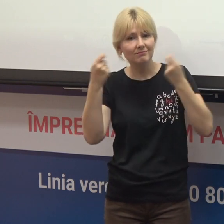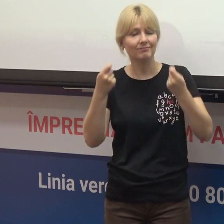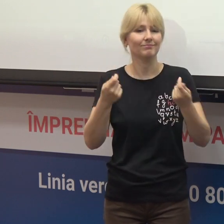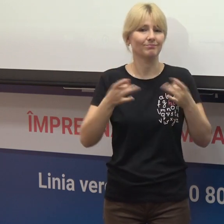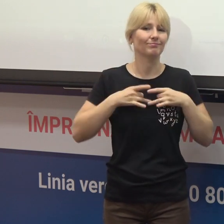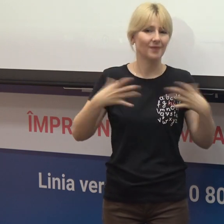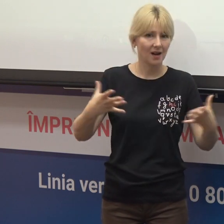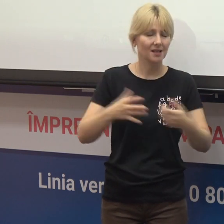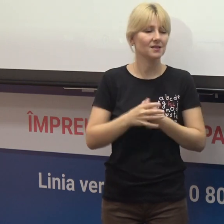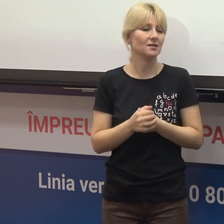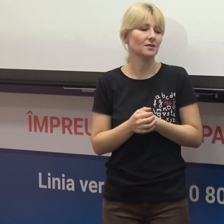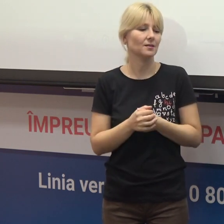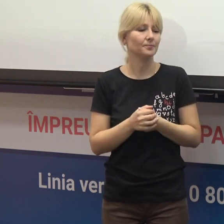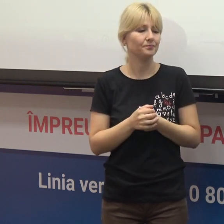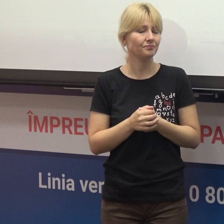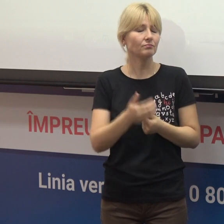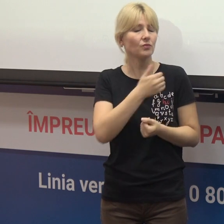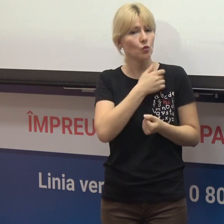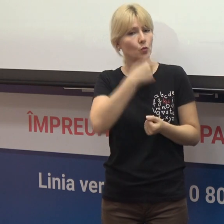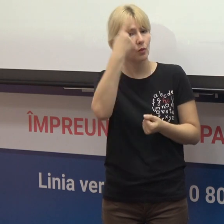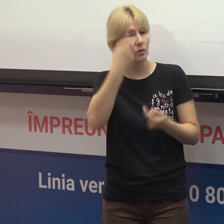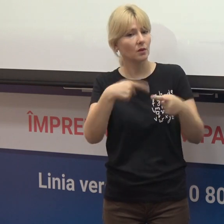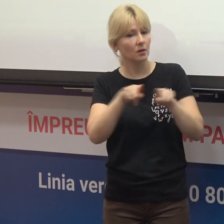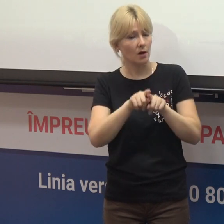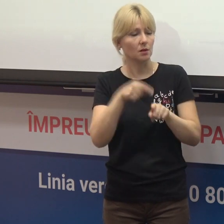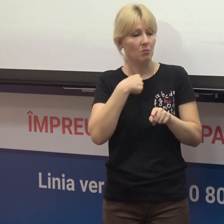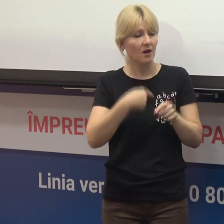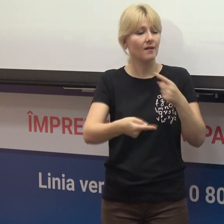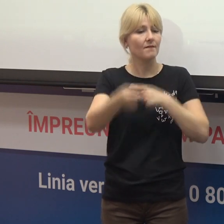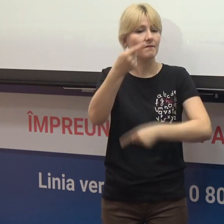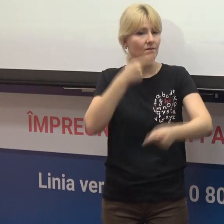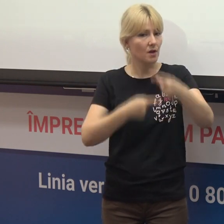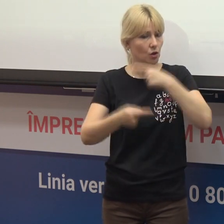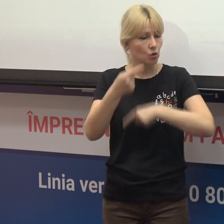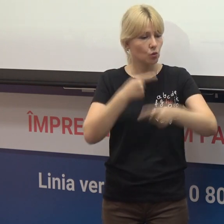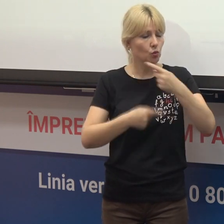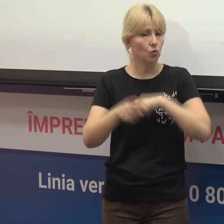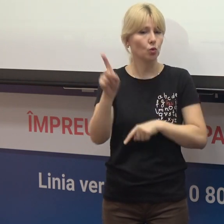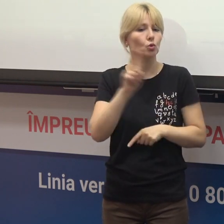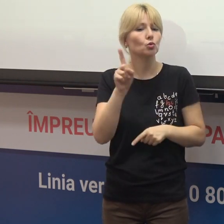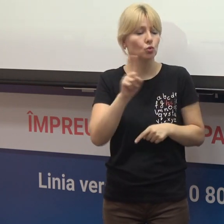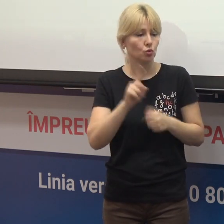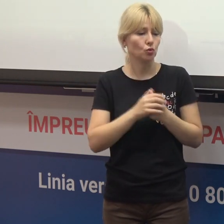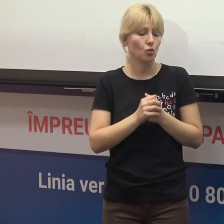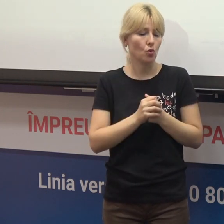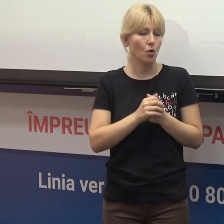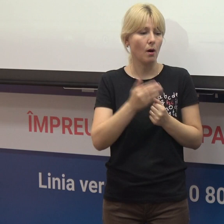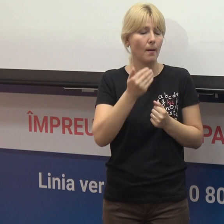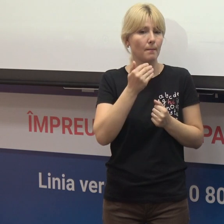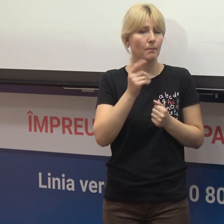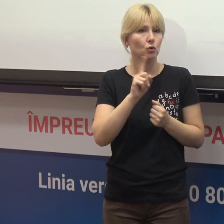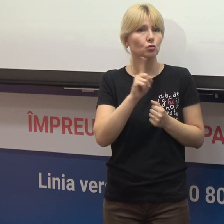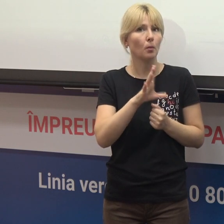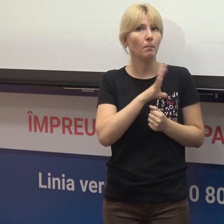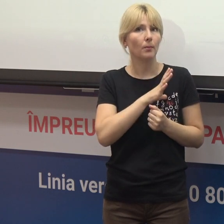unic și aici vreau să menționez că iarăși vă zic că am revenit la aspectul ca ultimele, vă zic, să